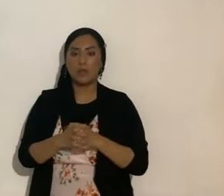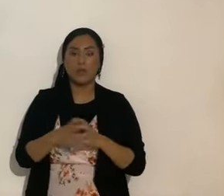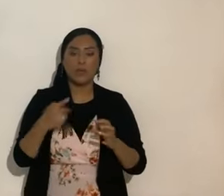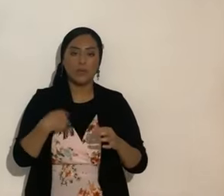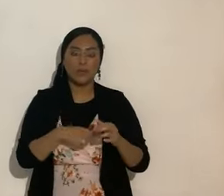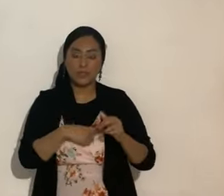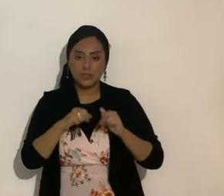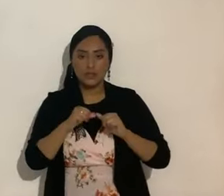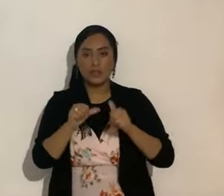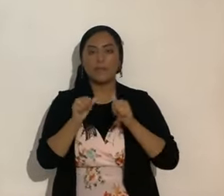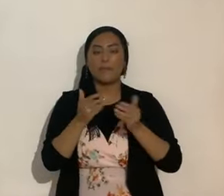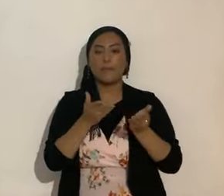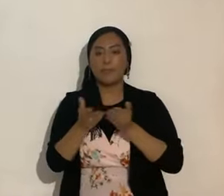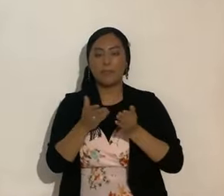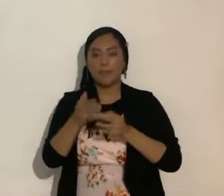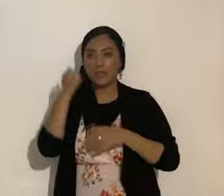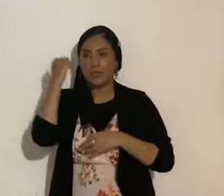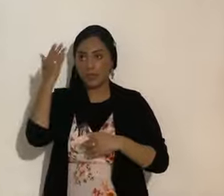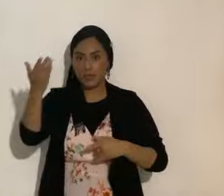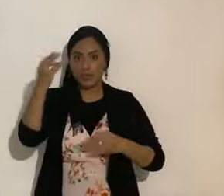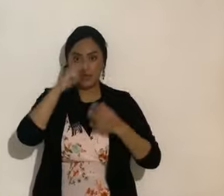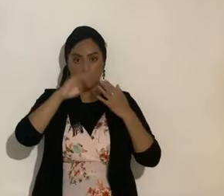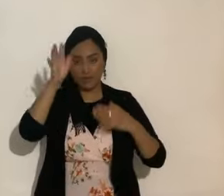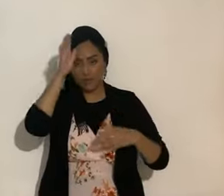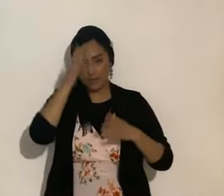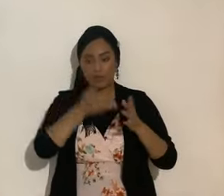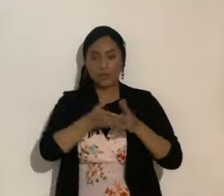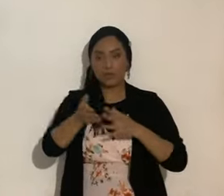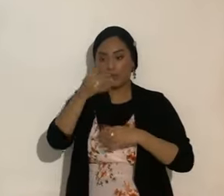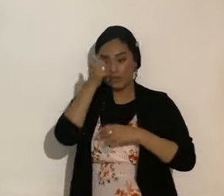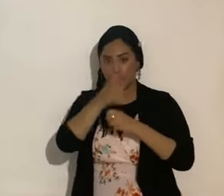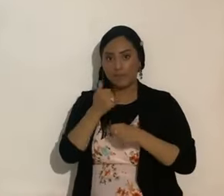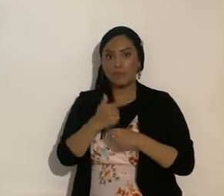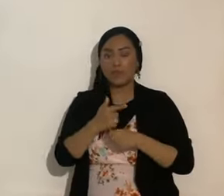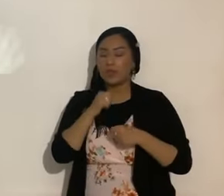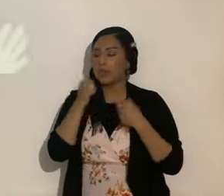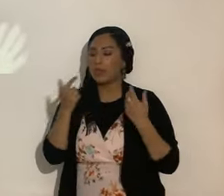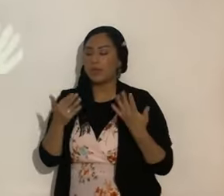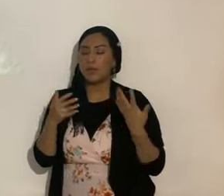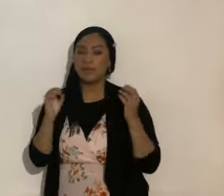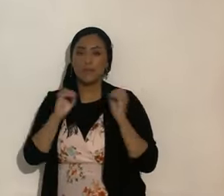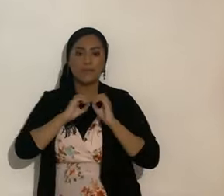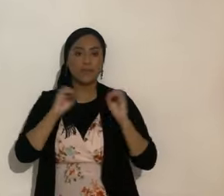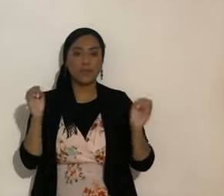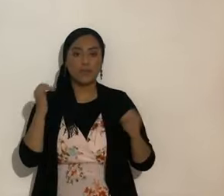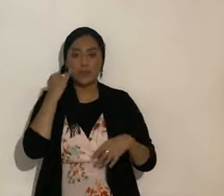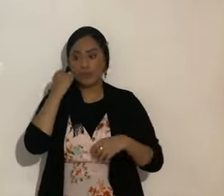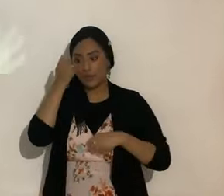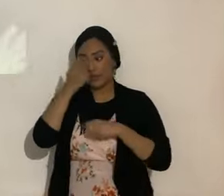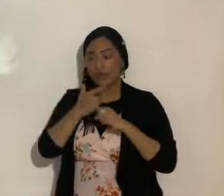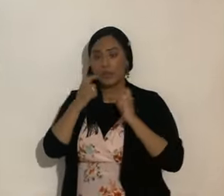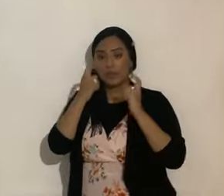seguir sirviendo al Eterno a través de los hermanos sin esperar nada. Si un hermano te da un vaso de agua, te da las